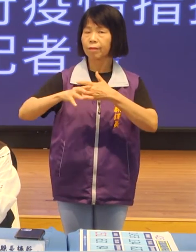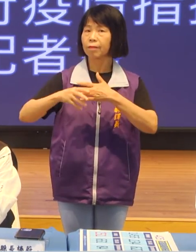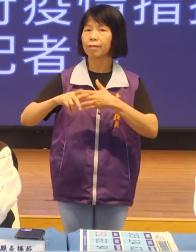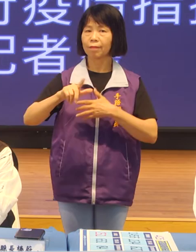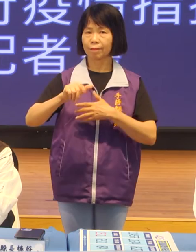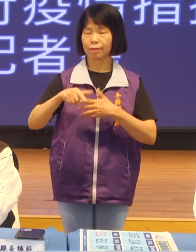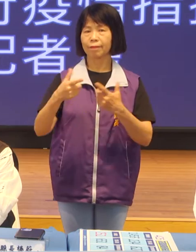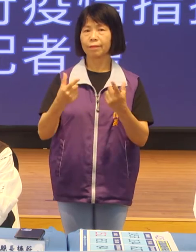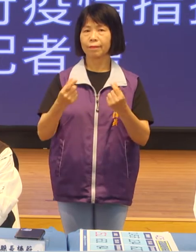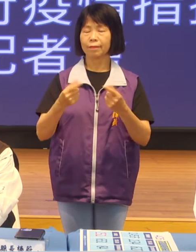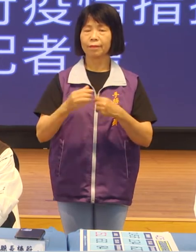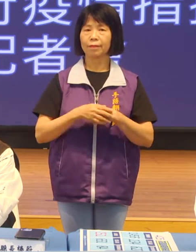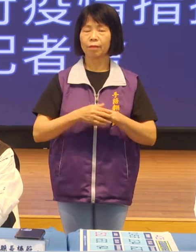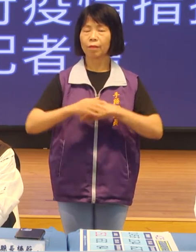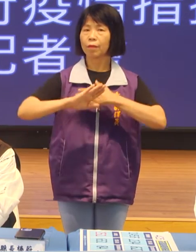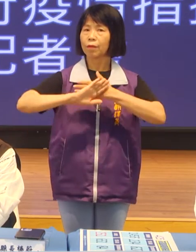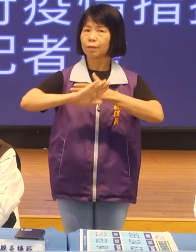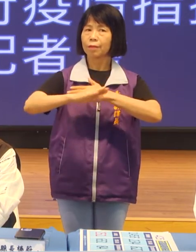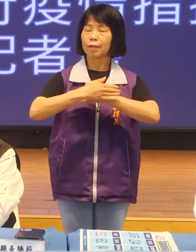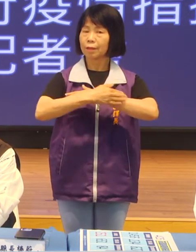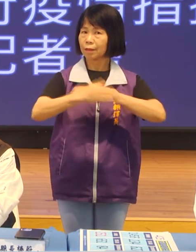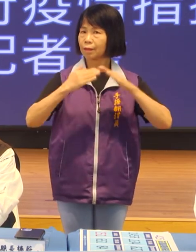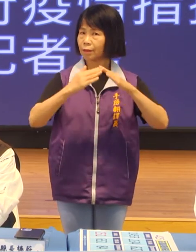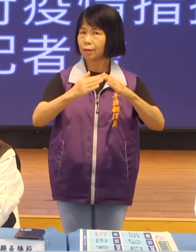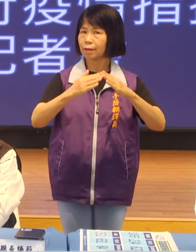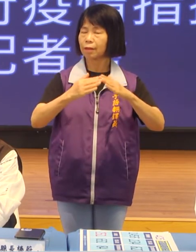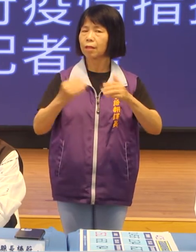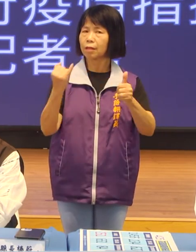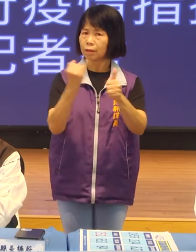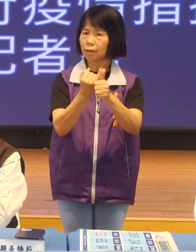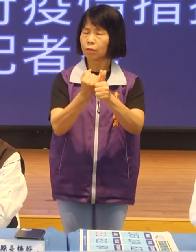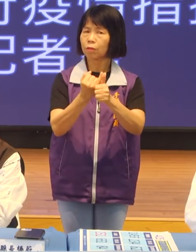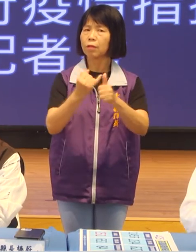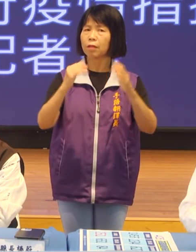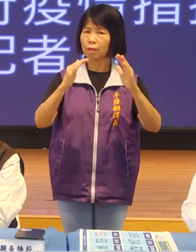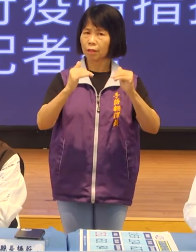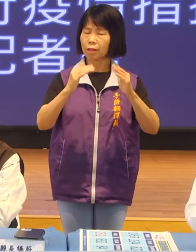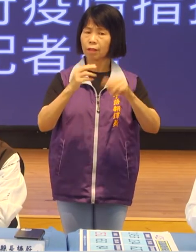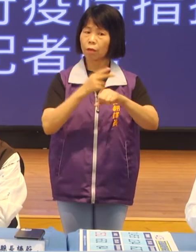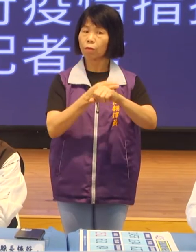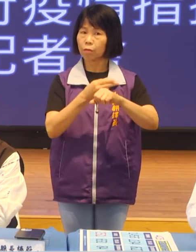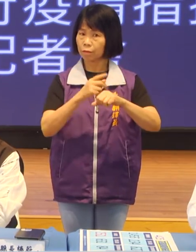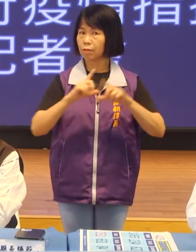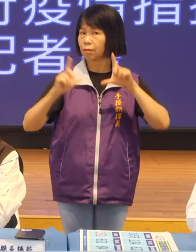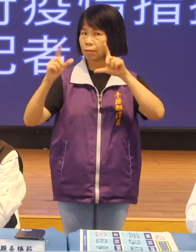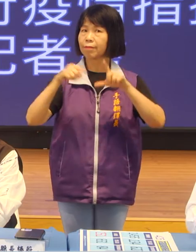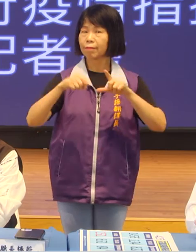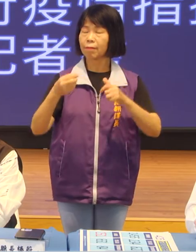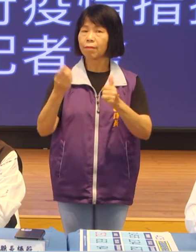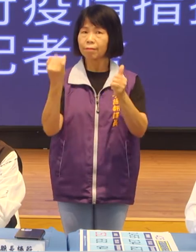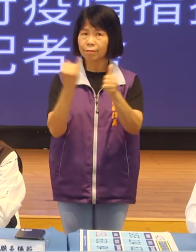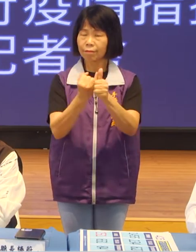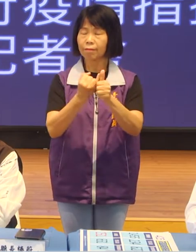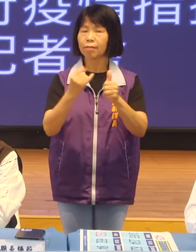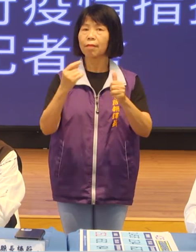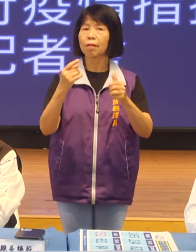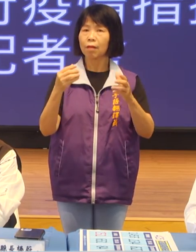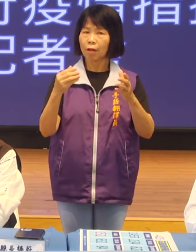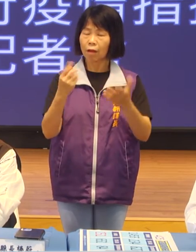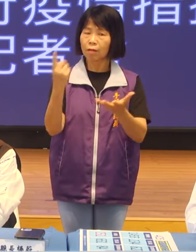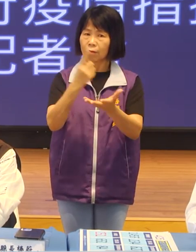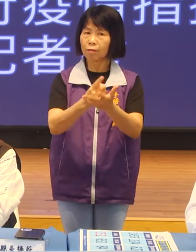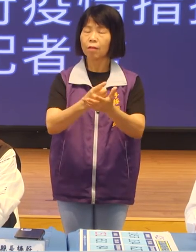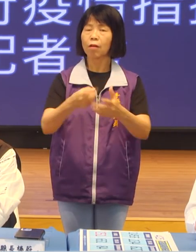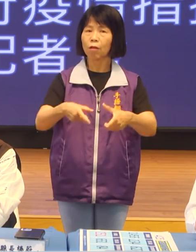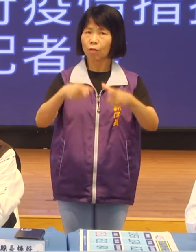那有关于外县市这个外县婚宴，也就是罗东婚宴延伸到满月酒，再延伸